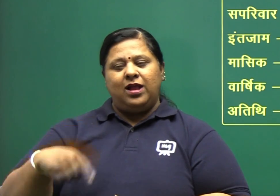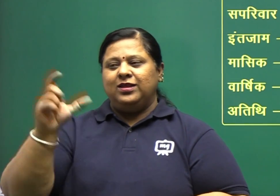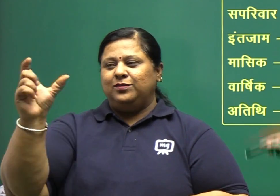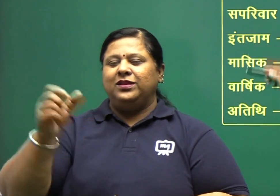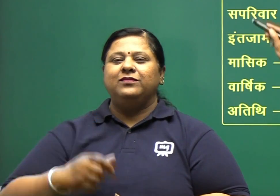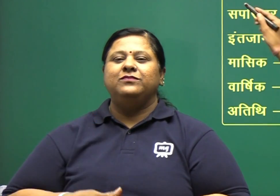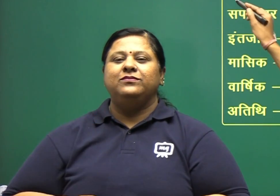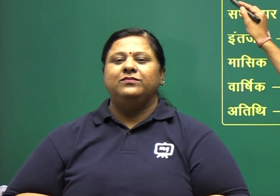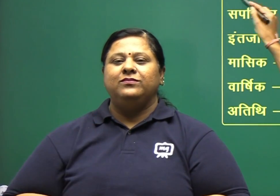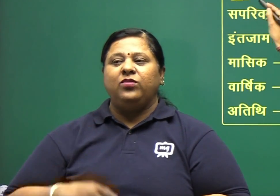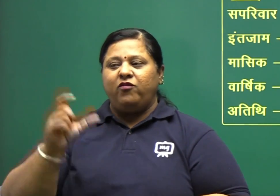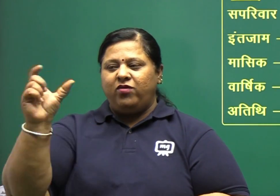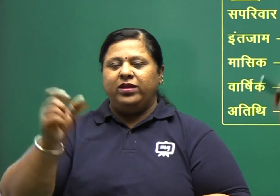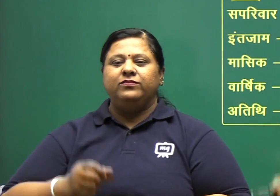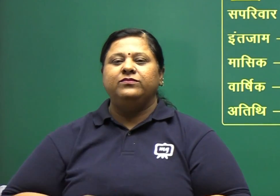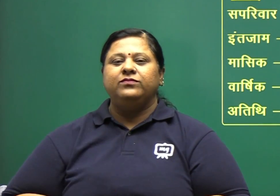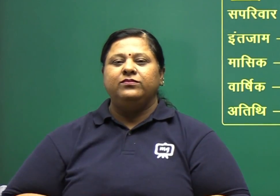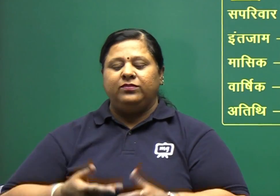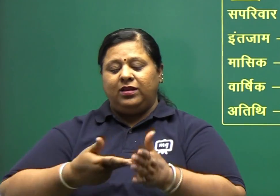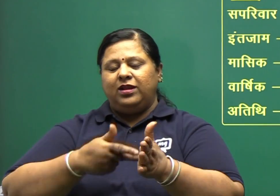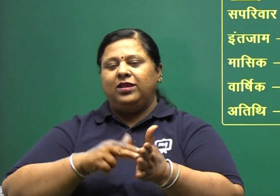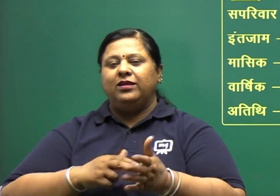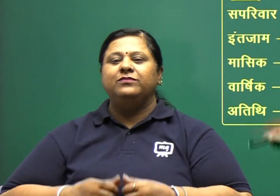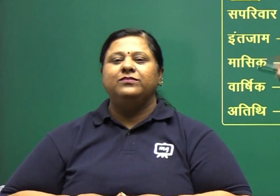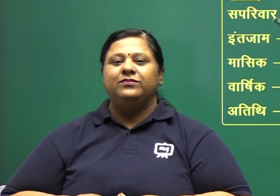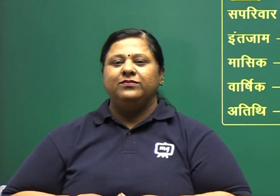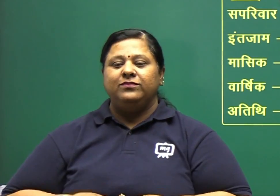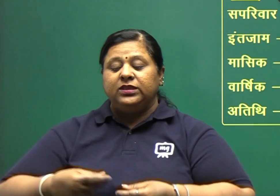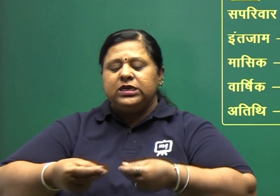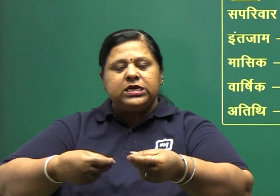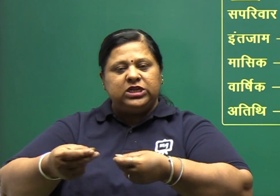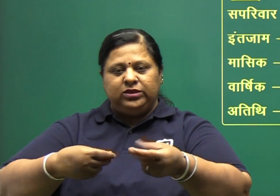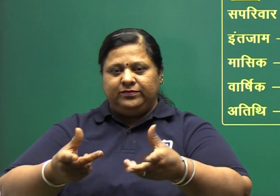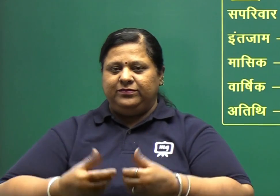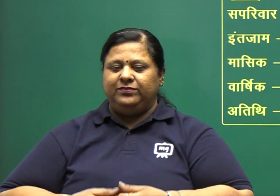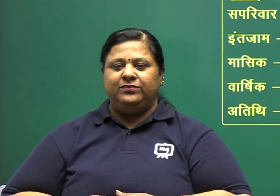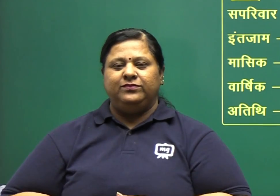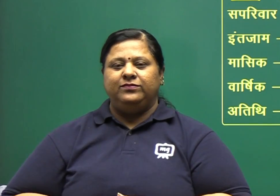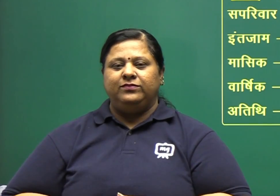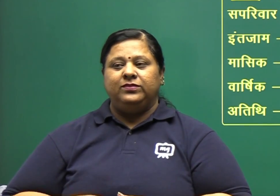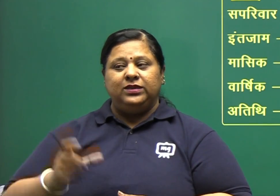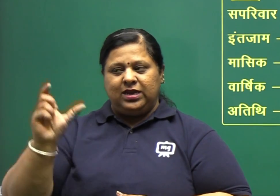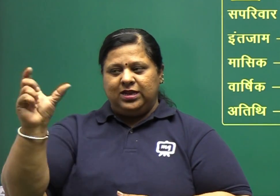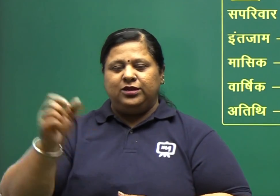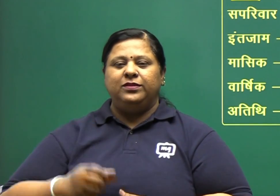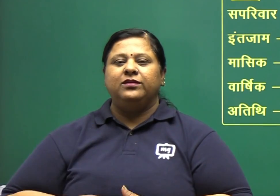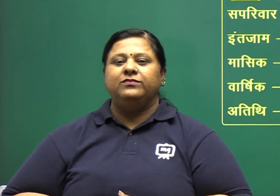शब्द है व्यय, अर्थ होगा खर्च। अगला शब्द